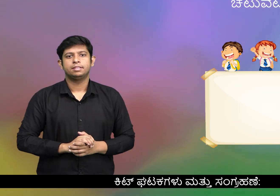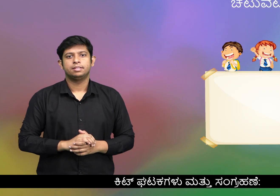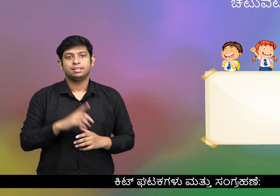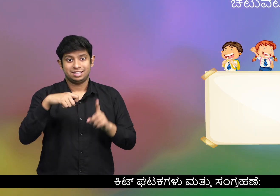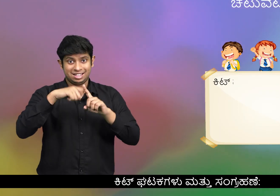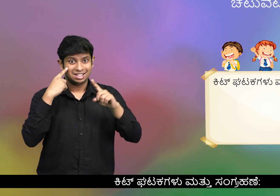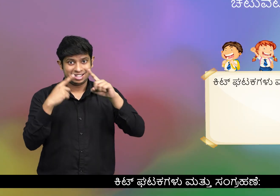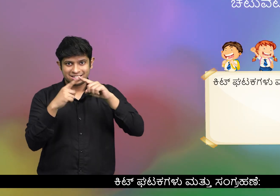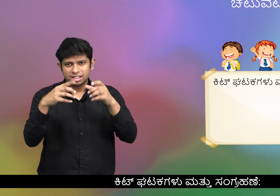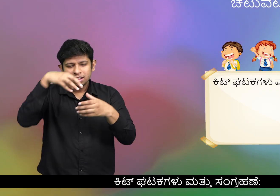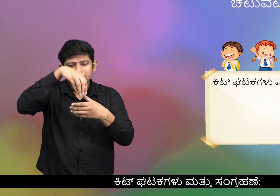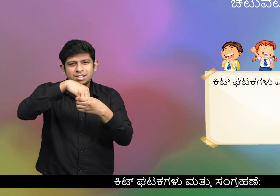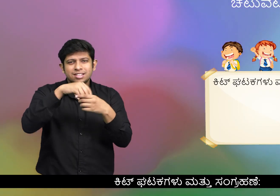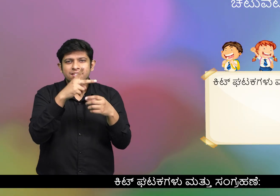ಕಿಟ್ ಘಟಕಗಳು ಮತ್ತು ಸಂಗ್ರಹಣೆ.